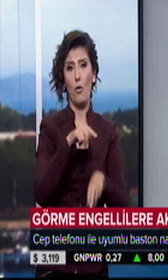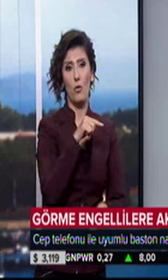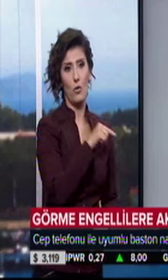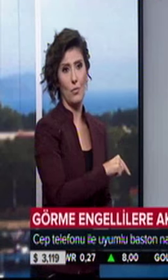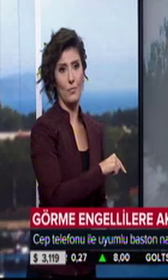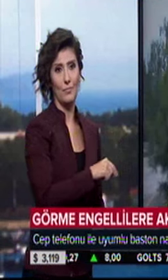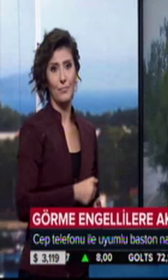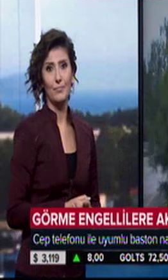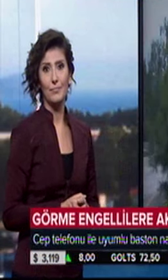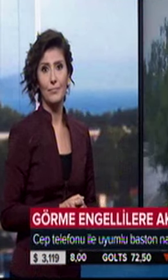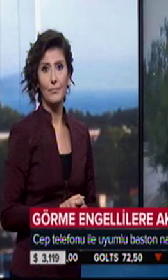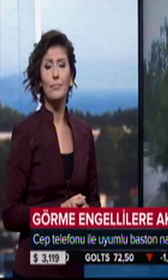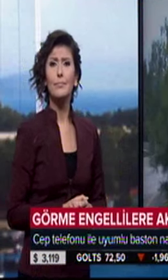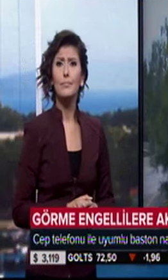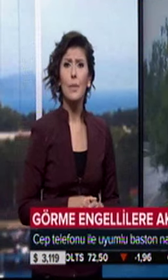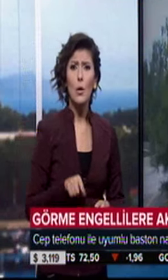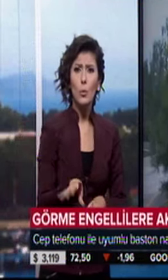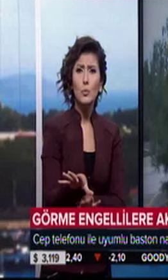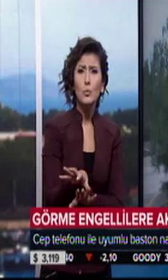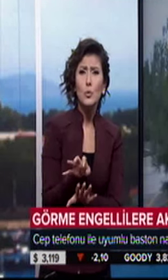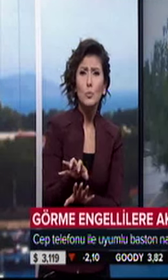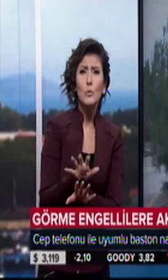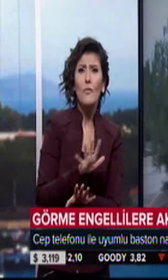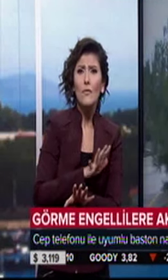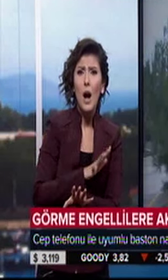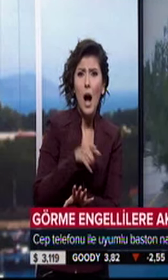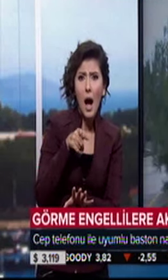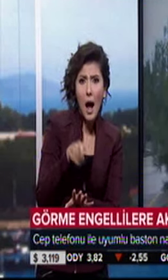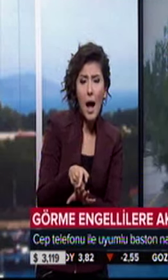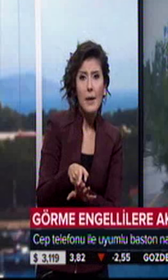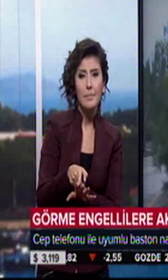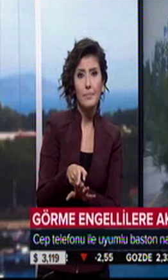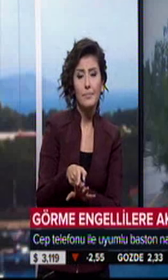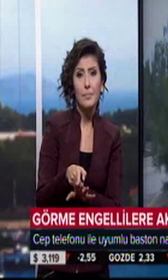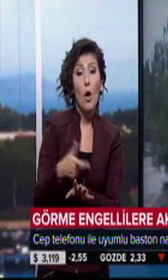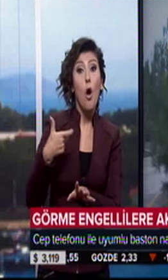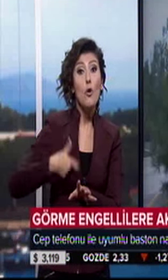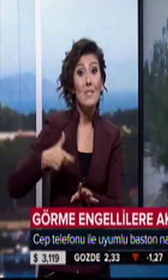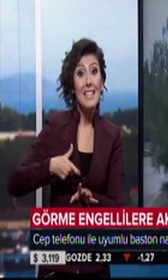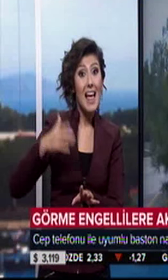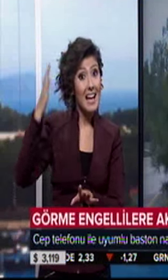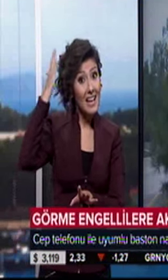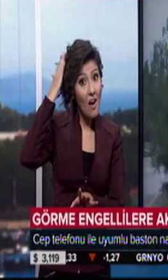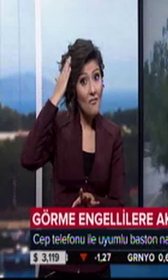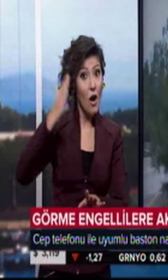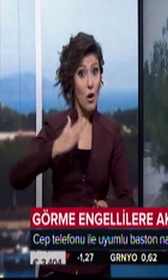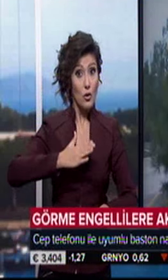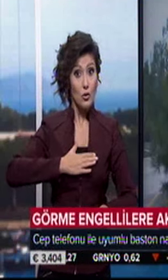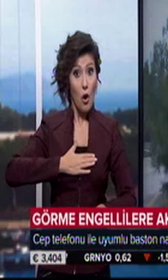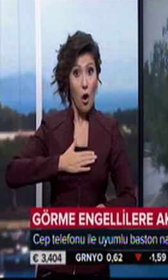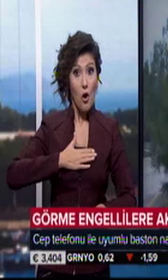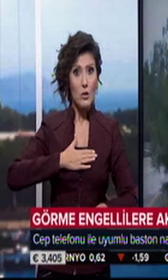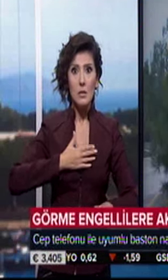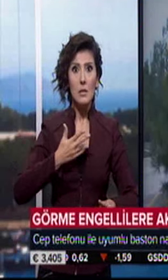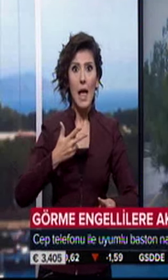Üzerindeki sensörü ve özel geliştirilmiş algoritması sayesinde Özellikle kafa ve göğüs hizasındaki